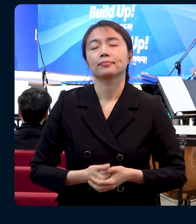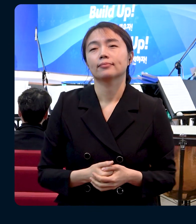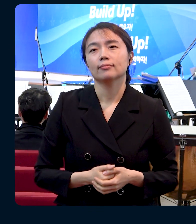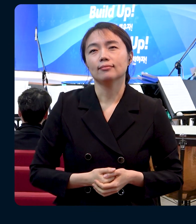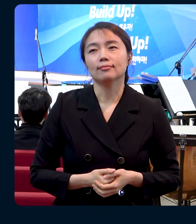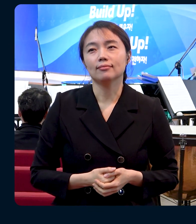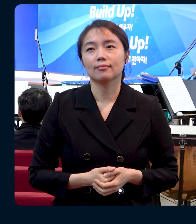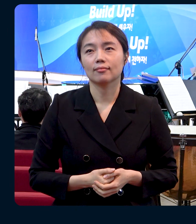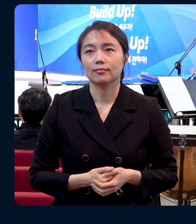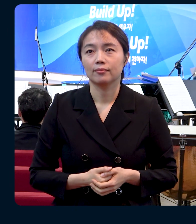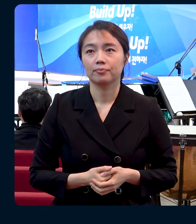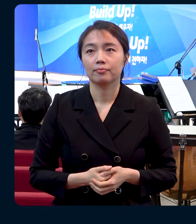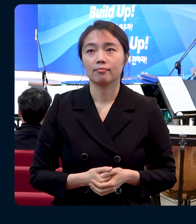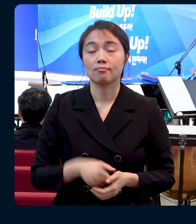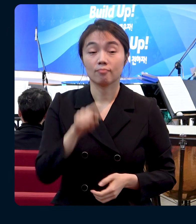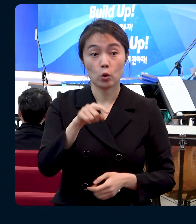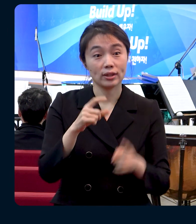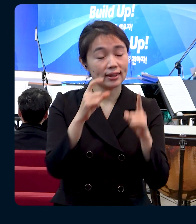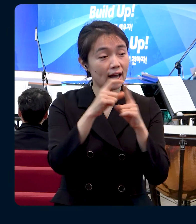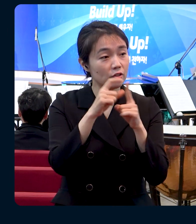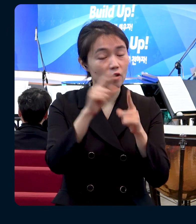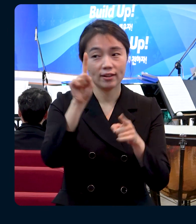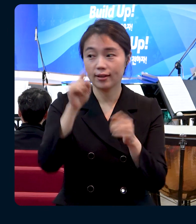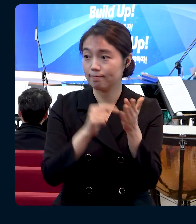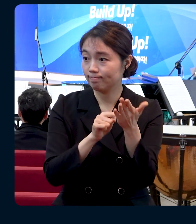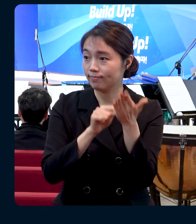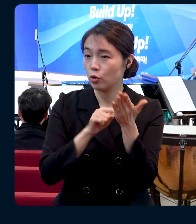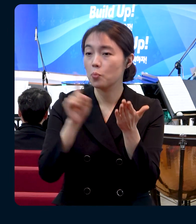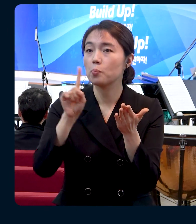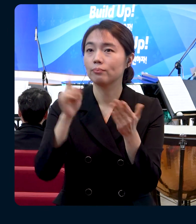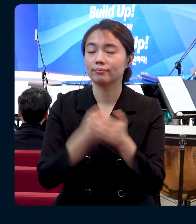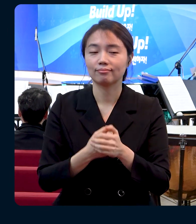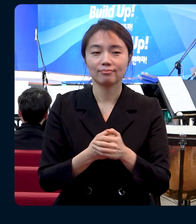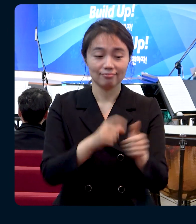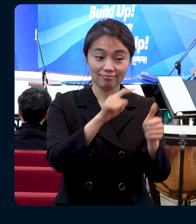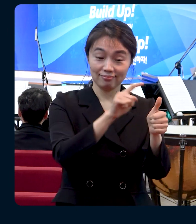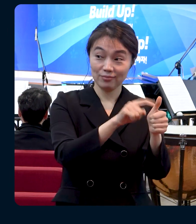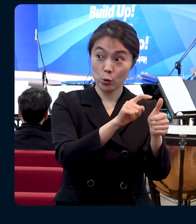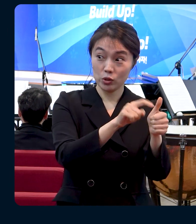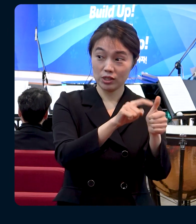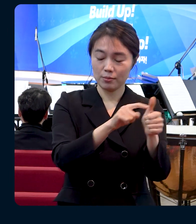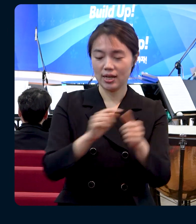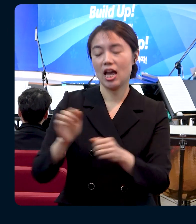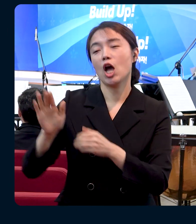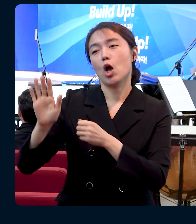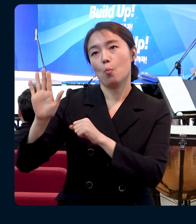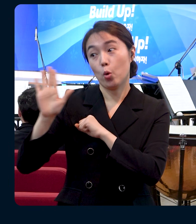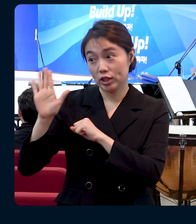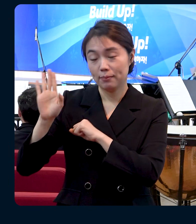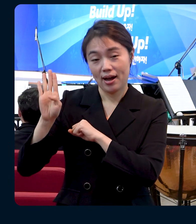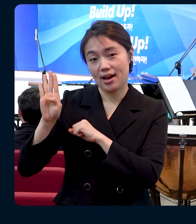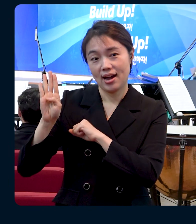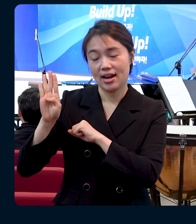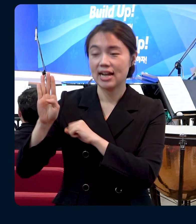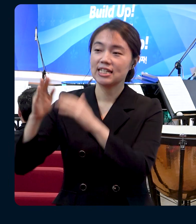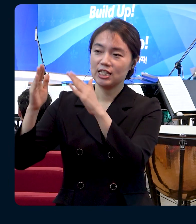위탁하니. 여기에 나오는 한 단어가 있는데 그것이 요셉이 보디발의 집에